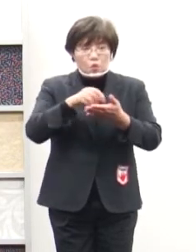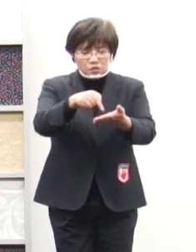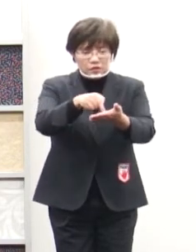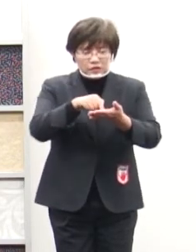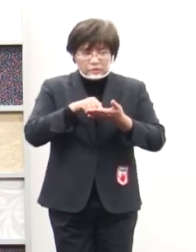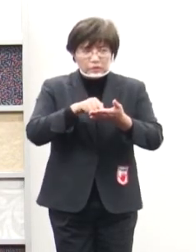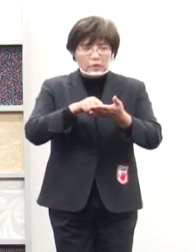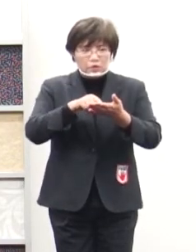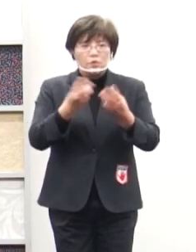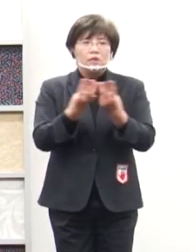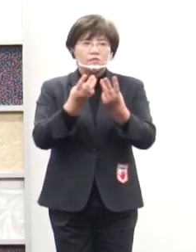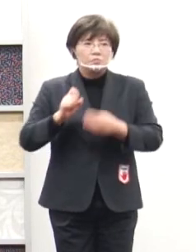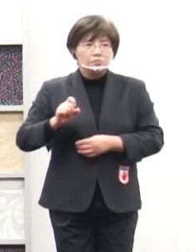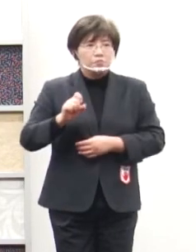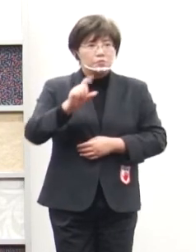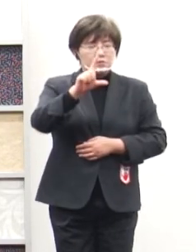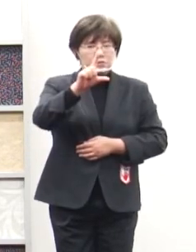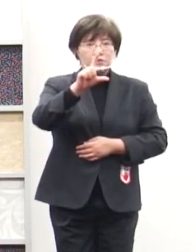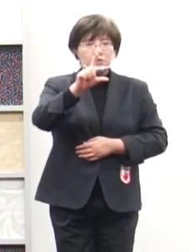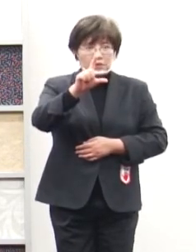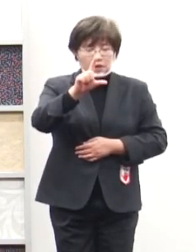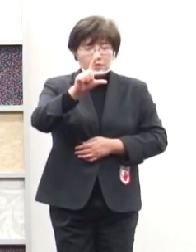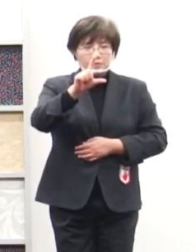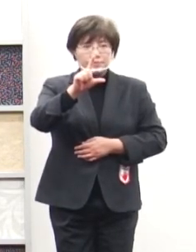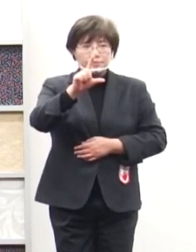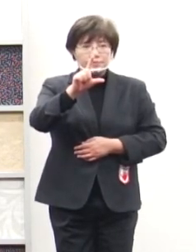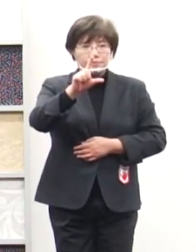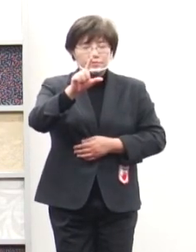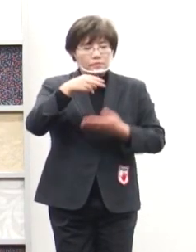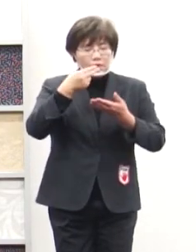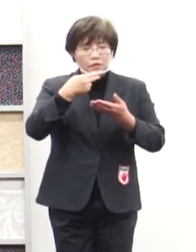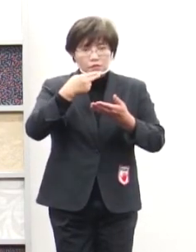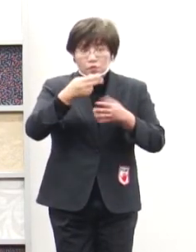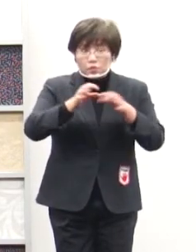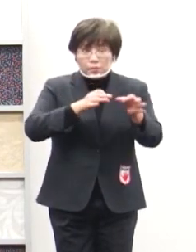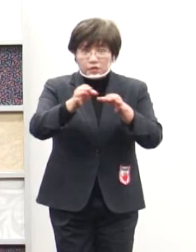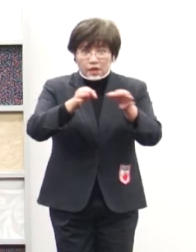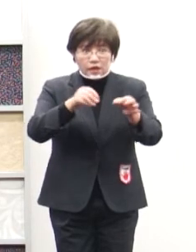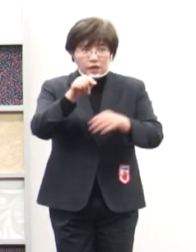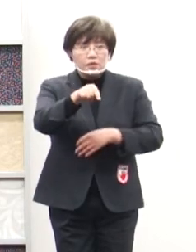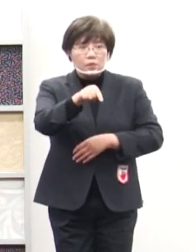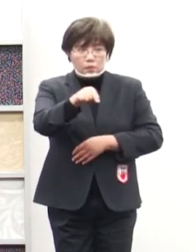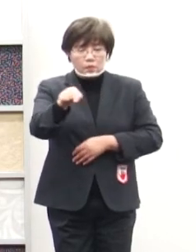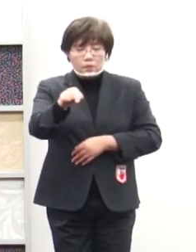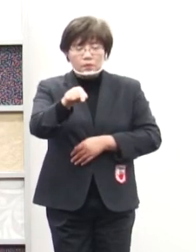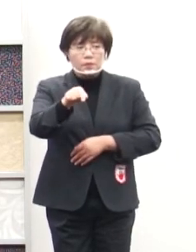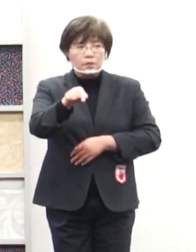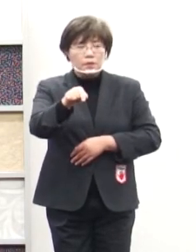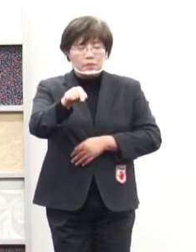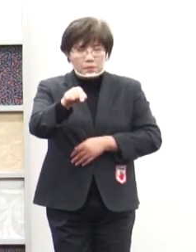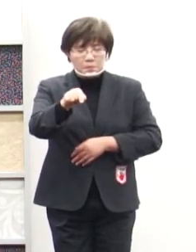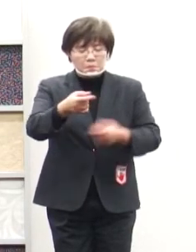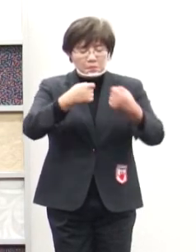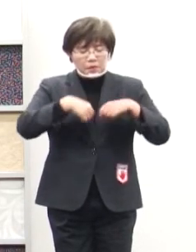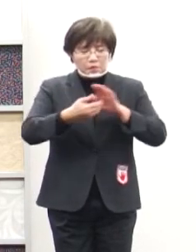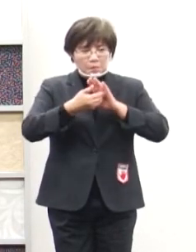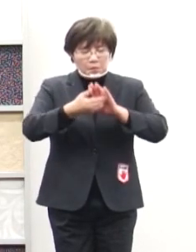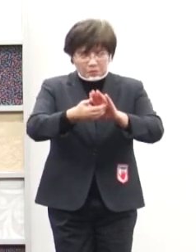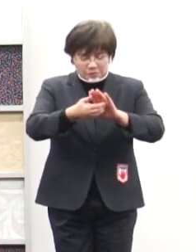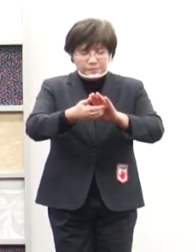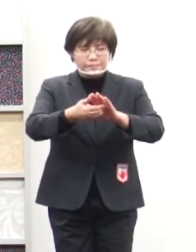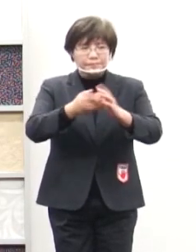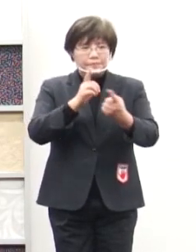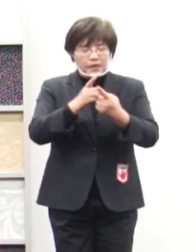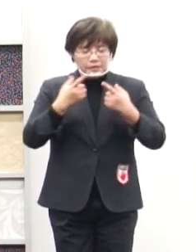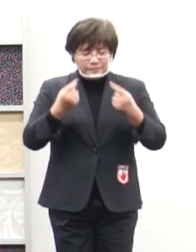果県内の飲食店 の 体操がと、その感染防止に取り組んでいる